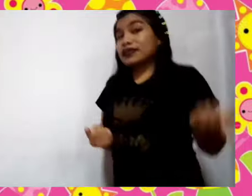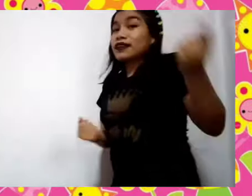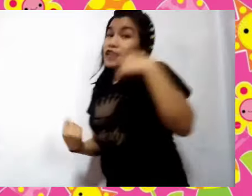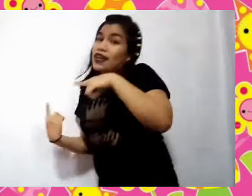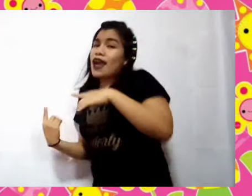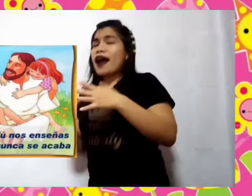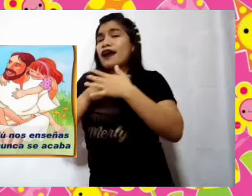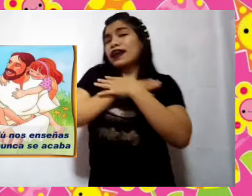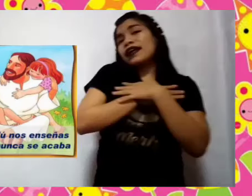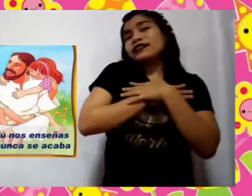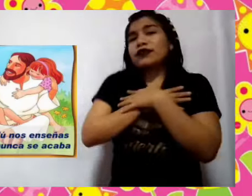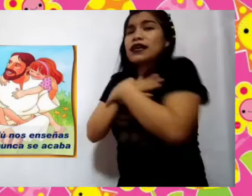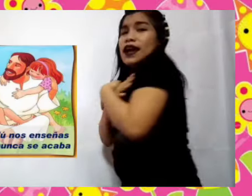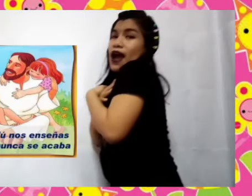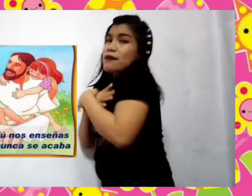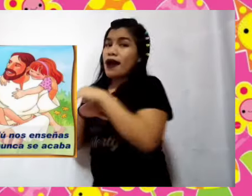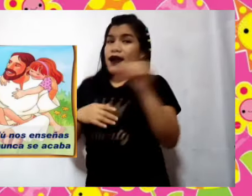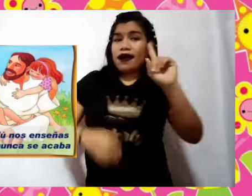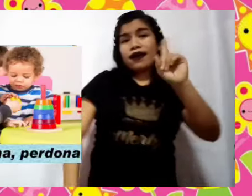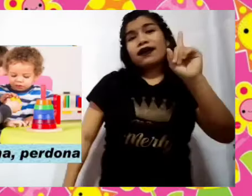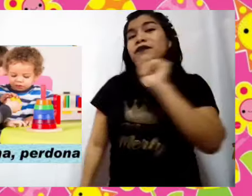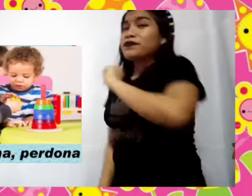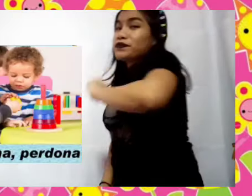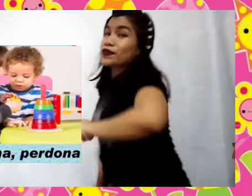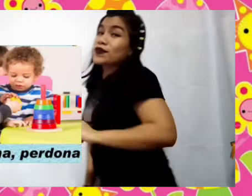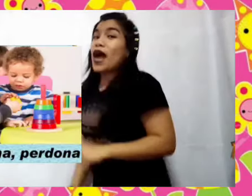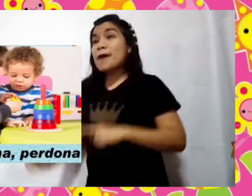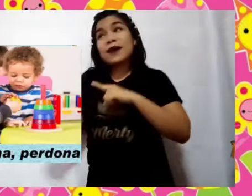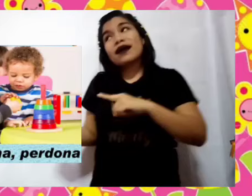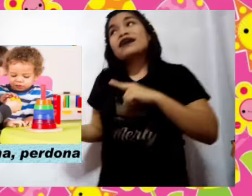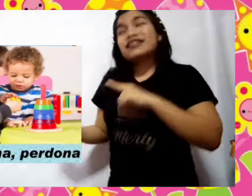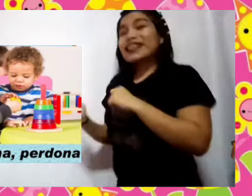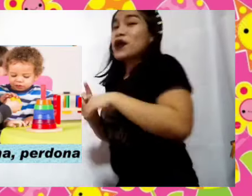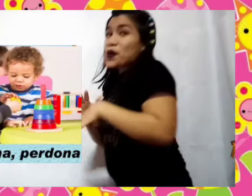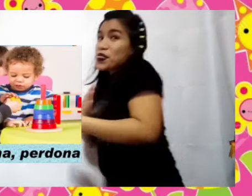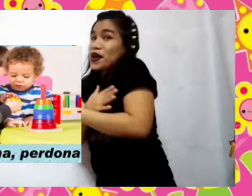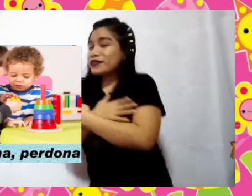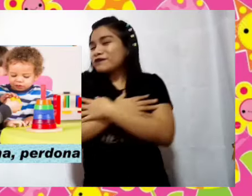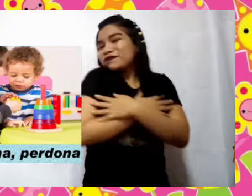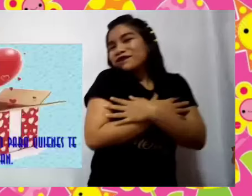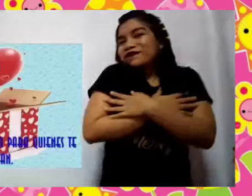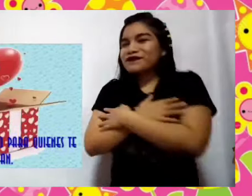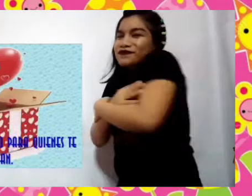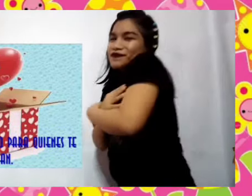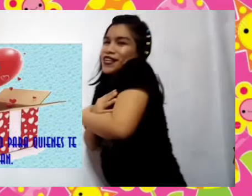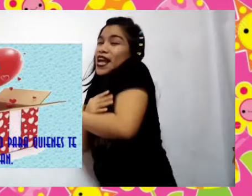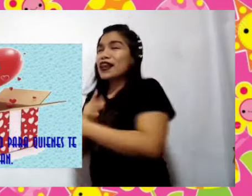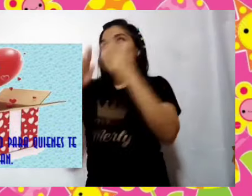la alegría que nunca se acaba. Ayuda, ama, perdona, serás un regalo